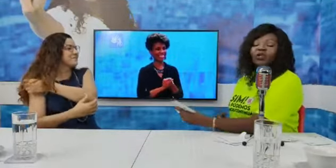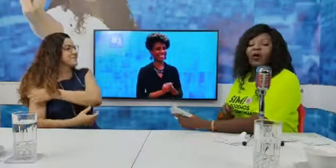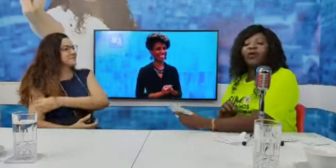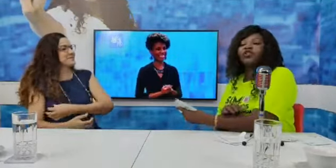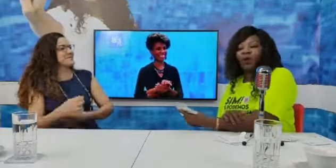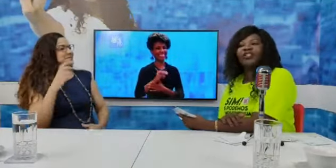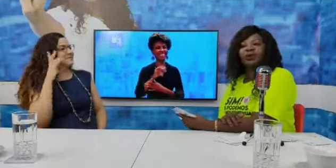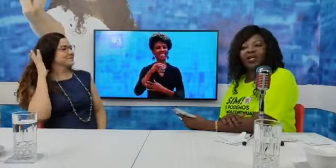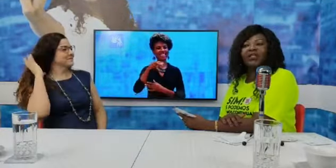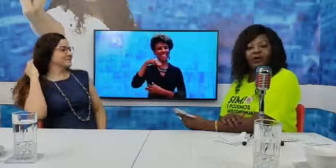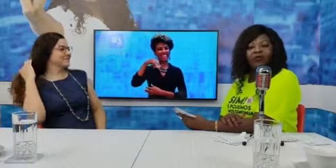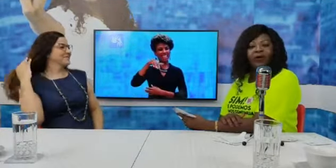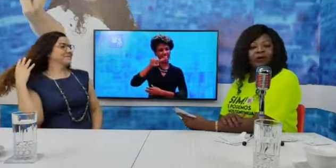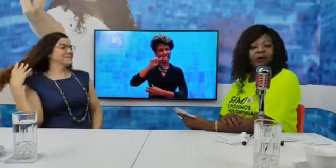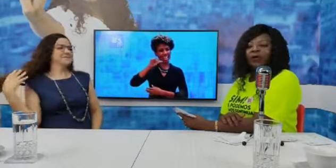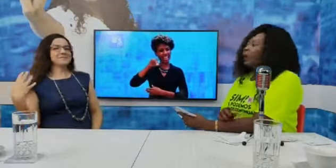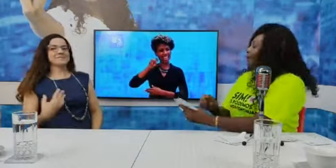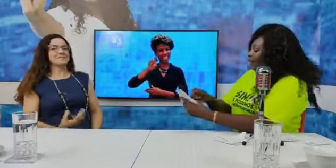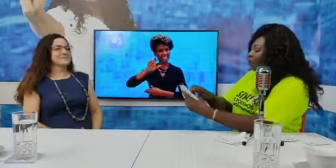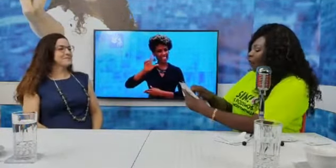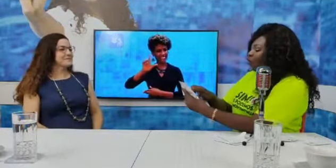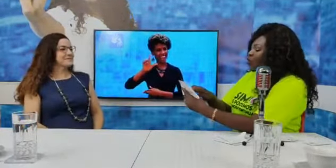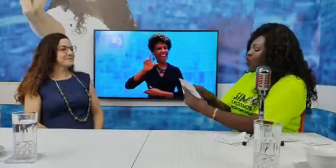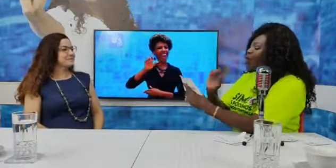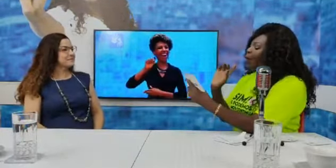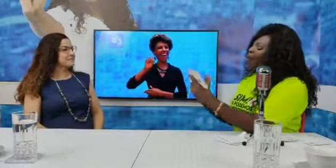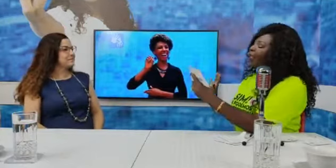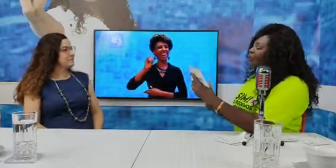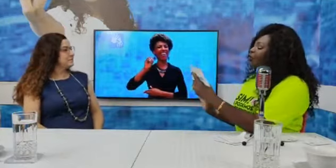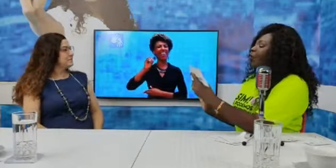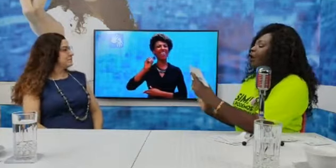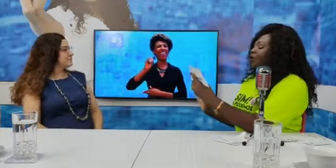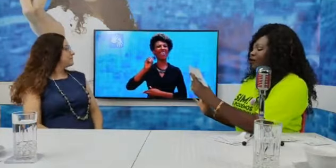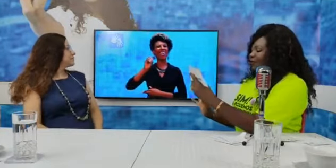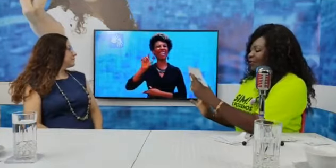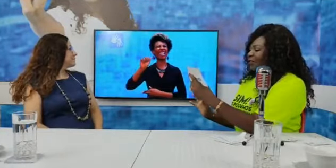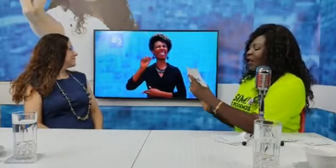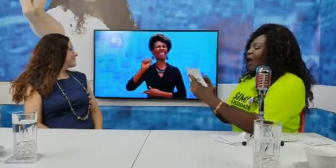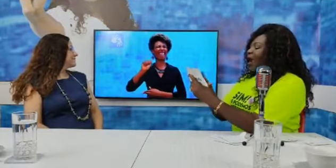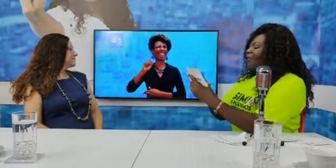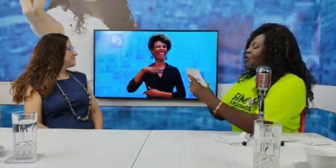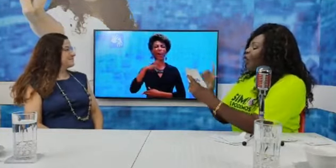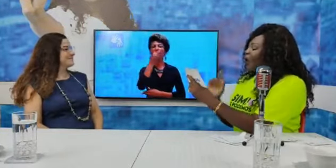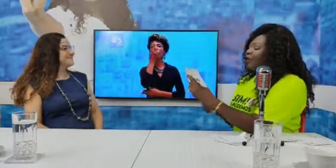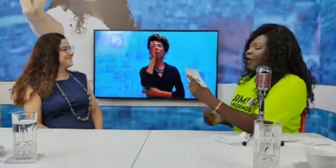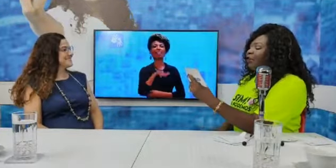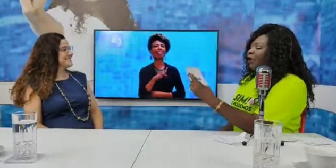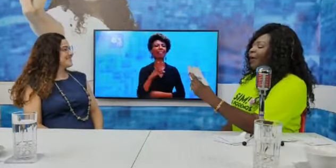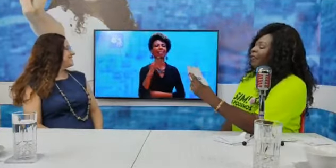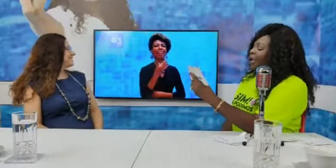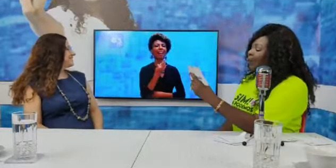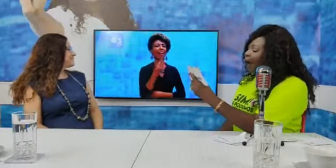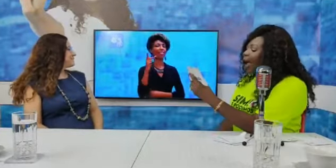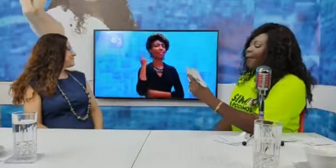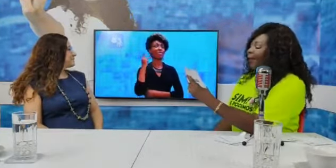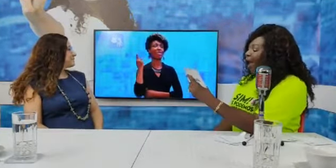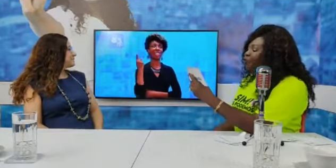Manuel Souza, os homens estão que estão, viu? Manuel Souza, boa tarde a todos. A senhora vereadora